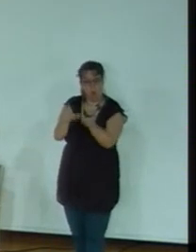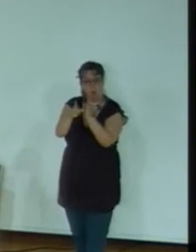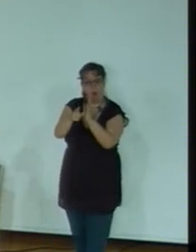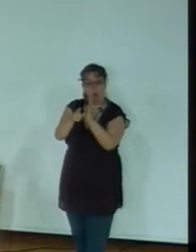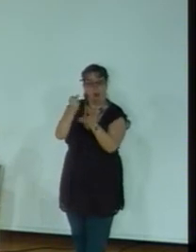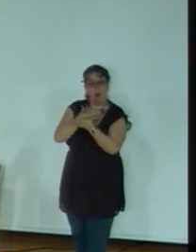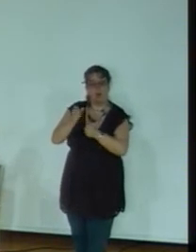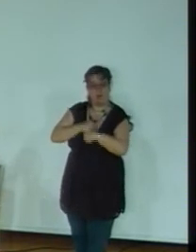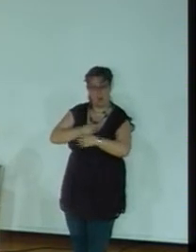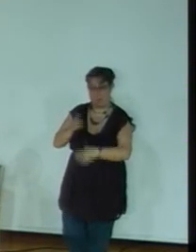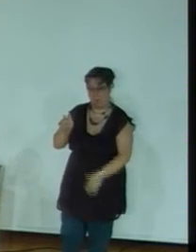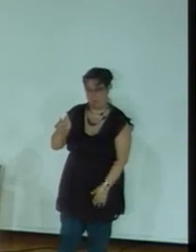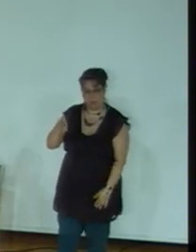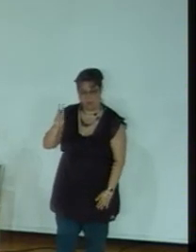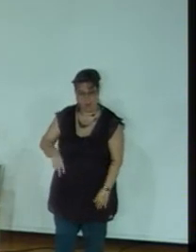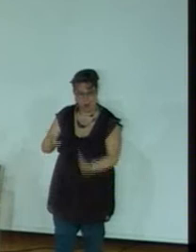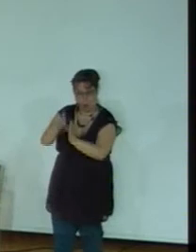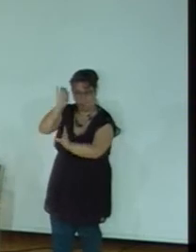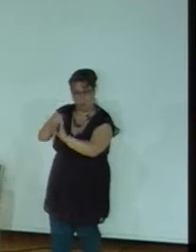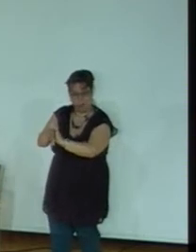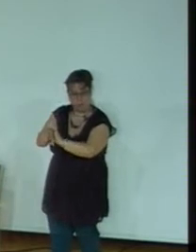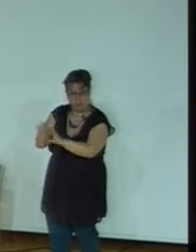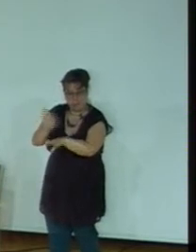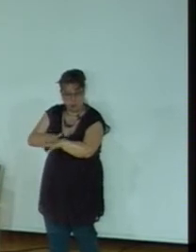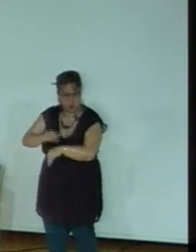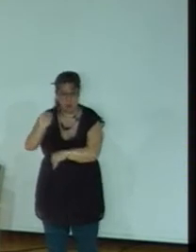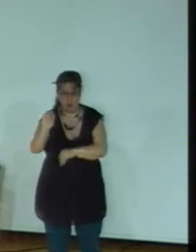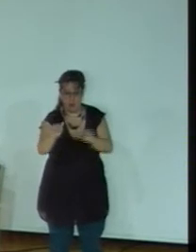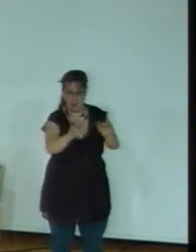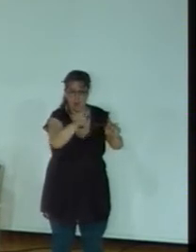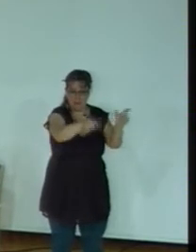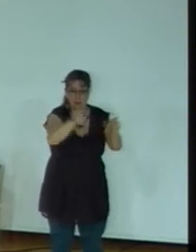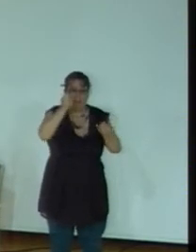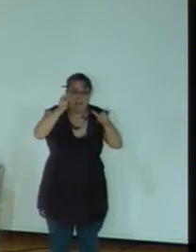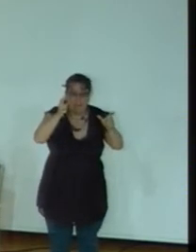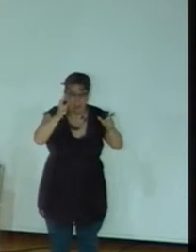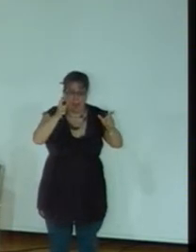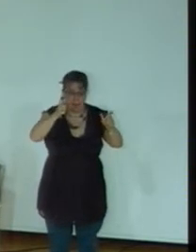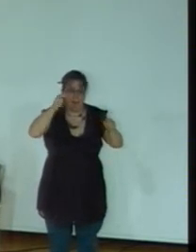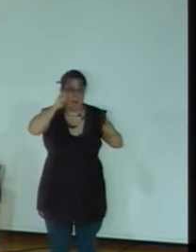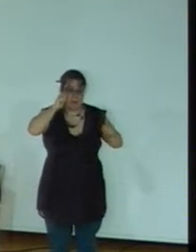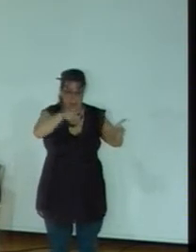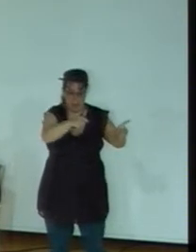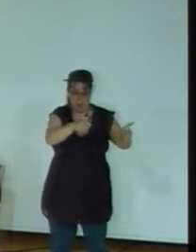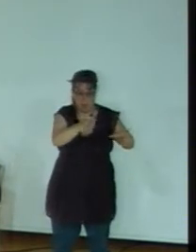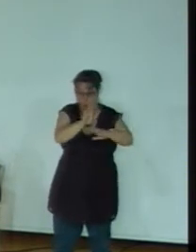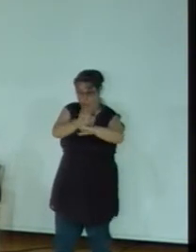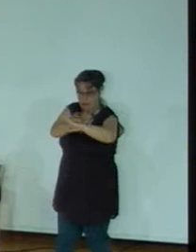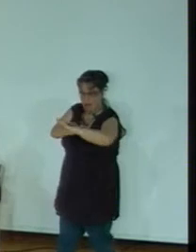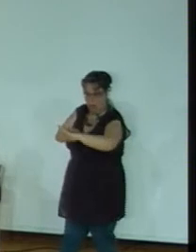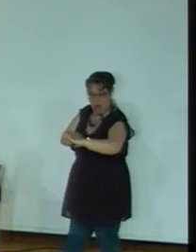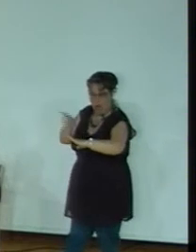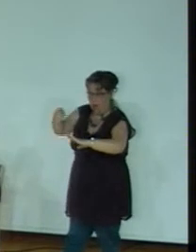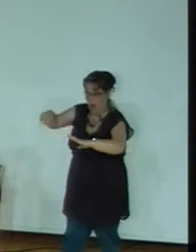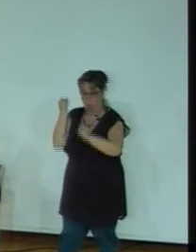votée sans tenir aucun compte des remarques de tous les experts. Et en général, une loi, elle évolue au cours du processus législatif, elle